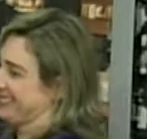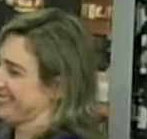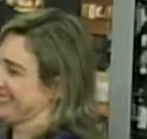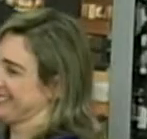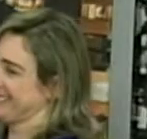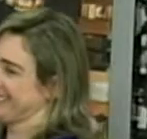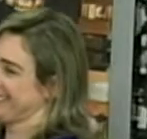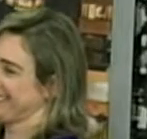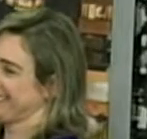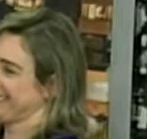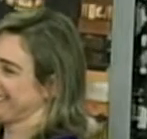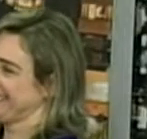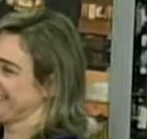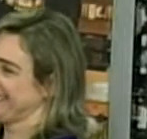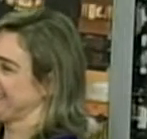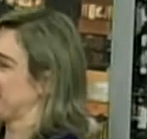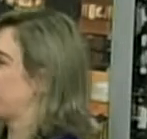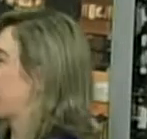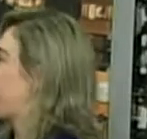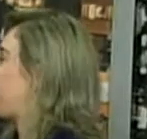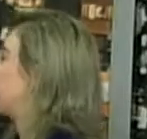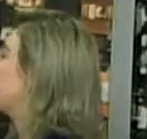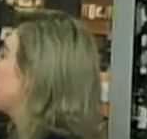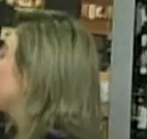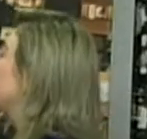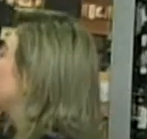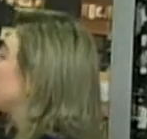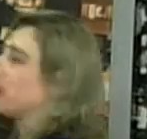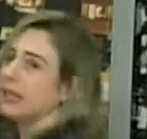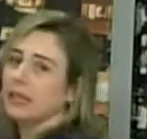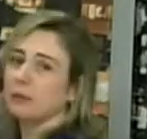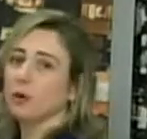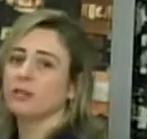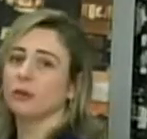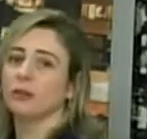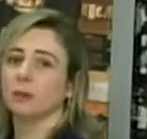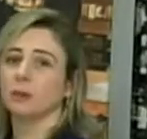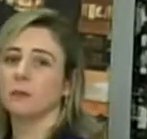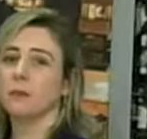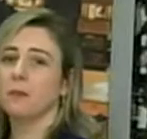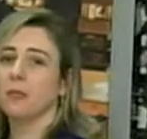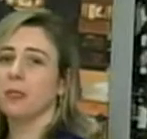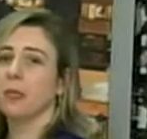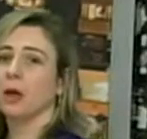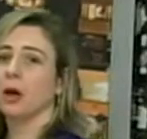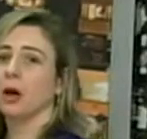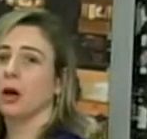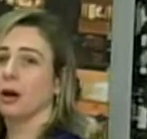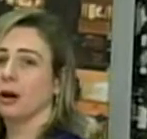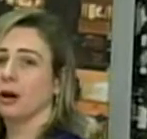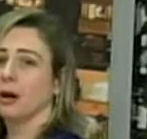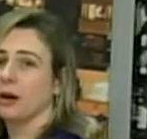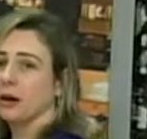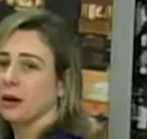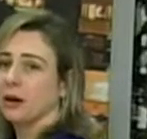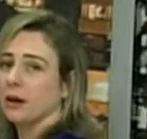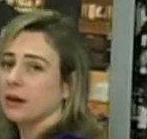seu Felipe Volks. Disse parabéns, filho. Ai, o Felipe. Qual é o sinal do Felipe? Pai. Pai, né? É o